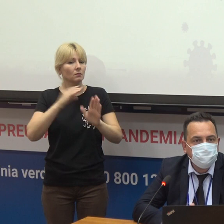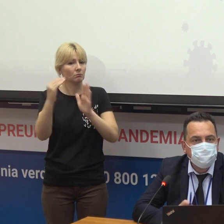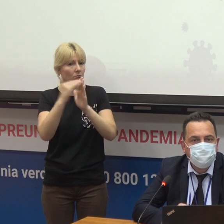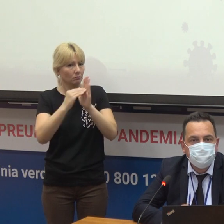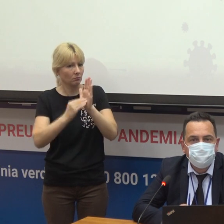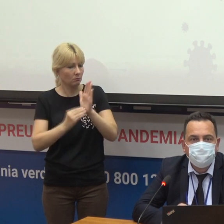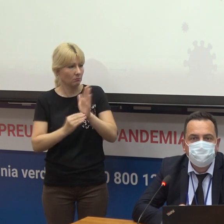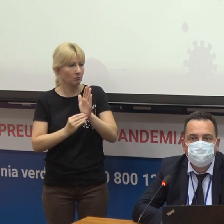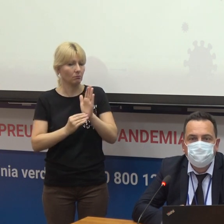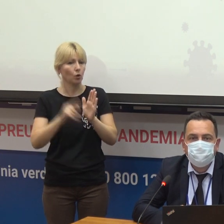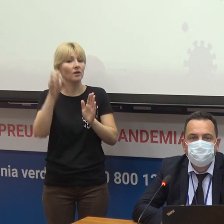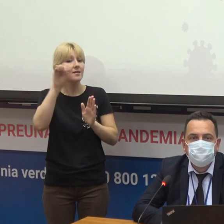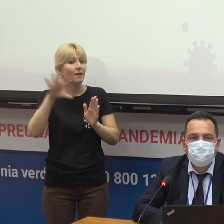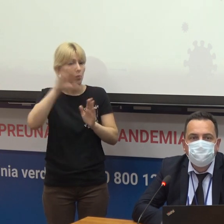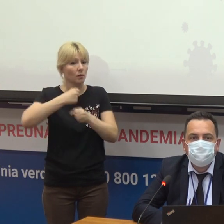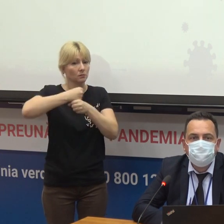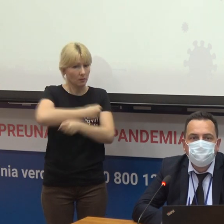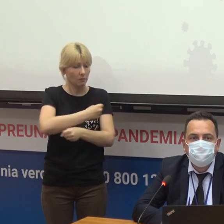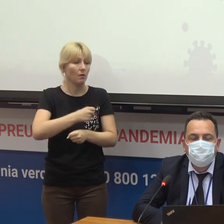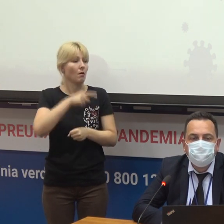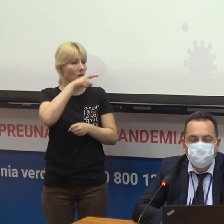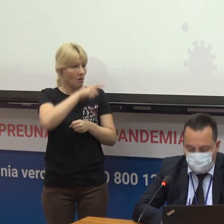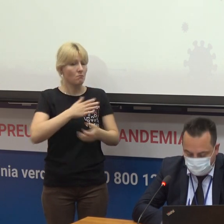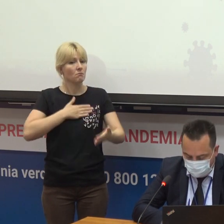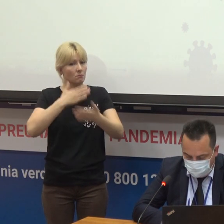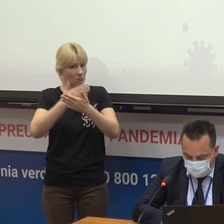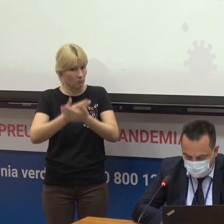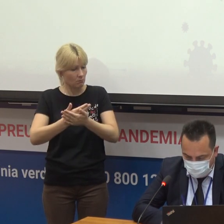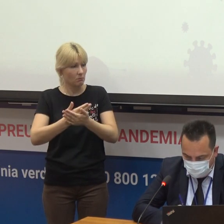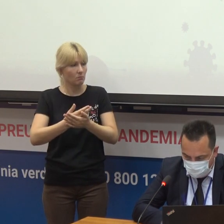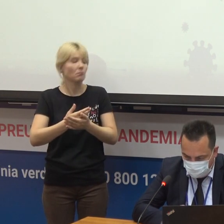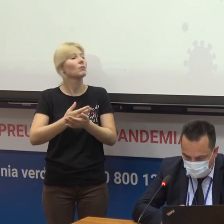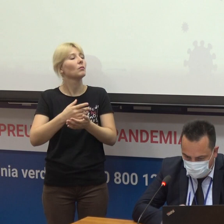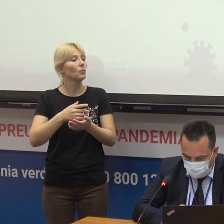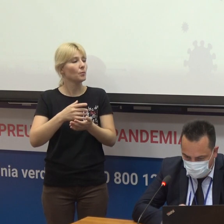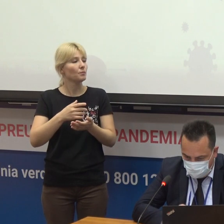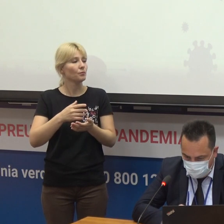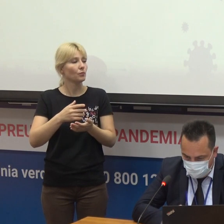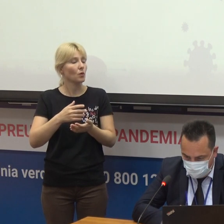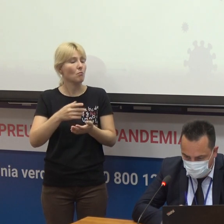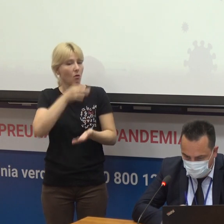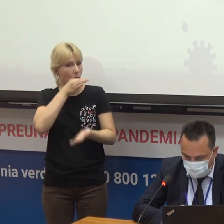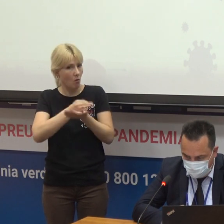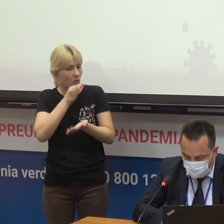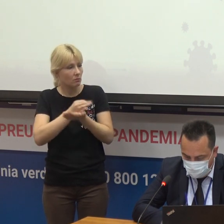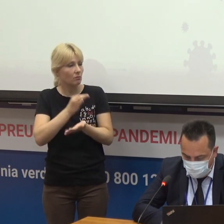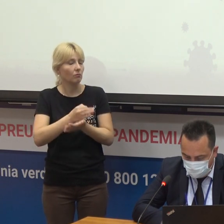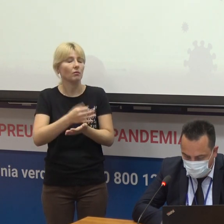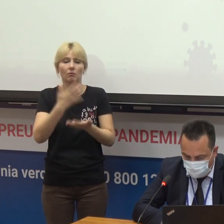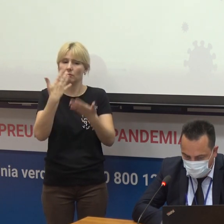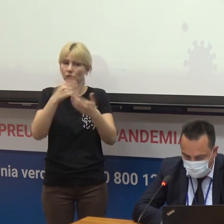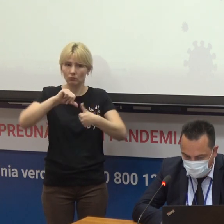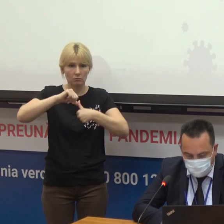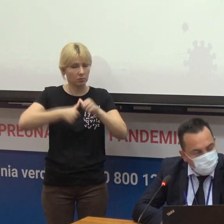desigur, principal pe Uniunea Europeană. Noi am, la moment, am, din partea noastră, responsabilitățile noastre a fost